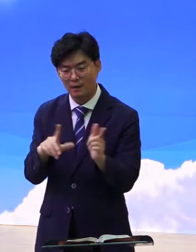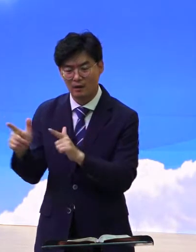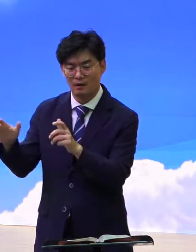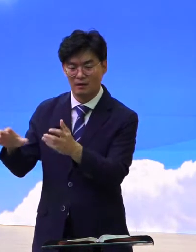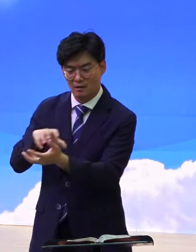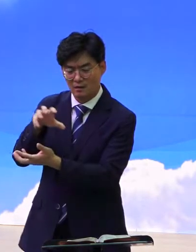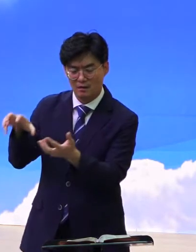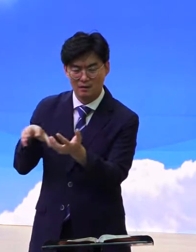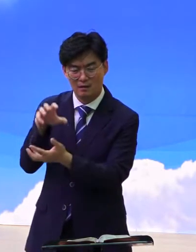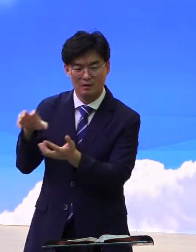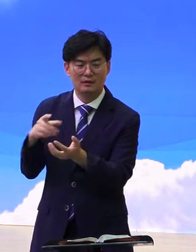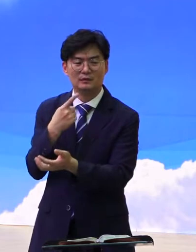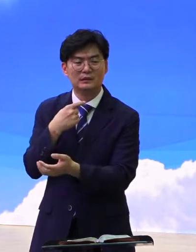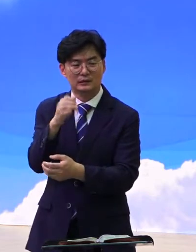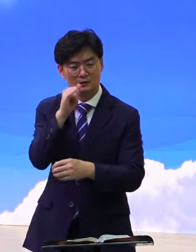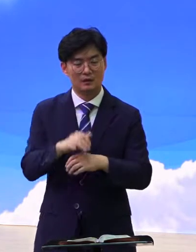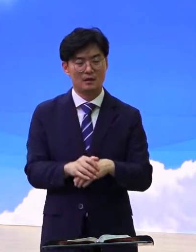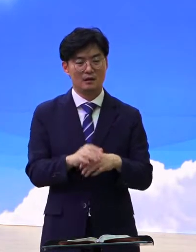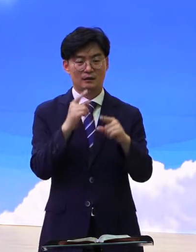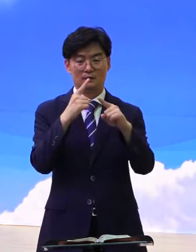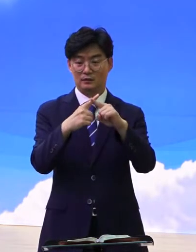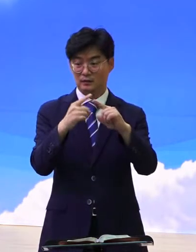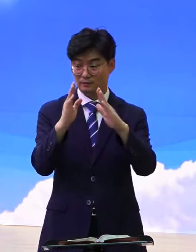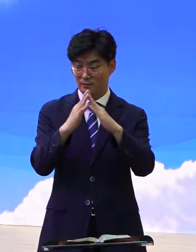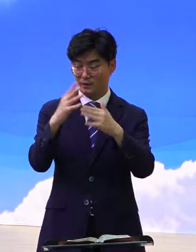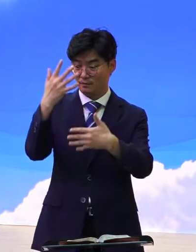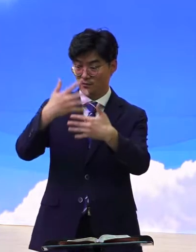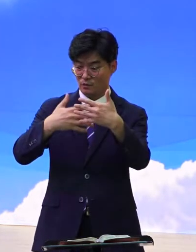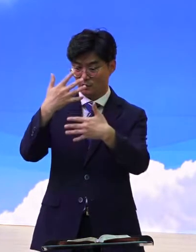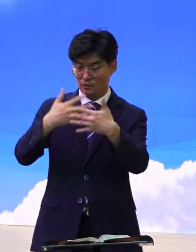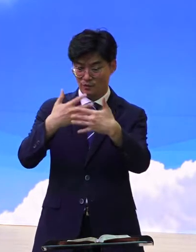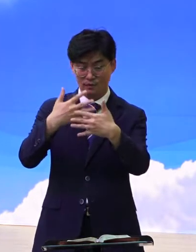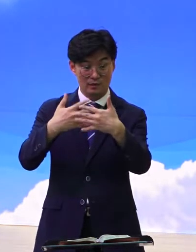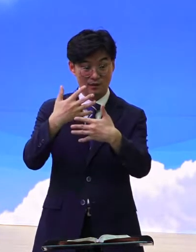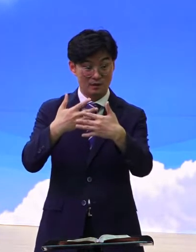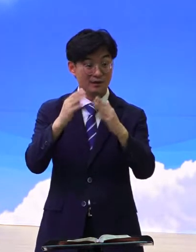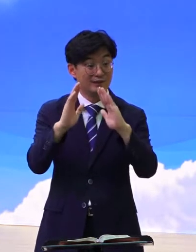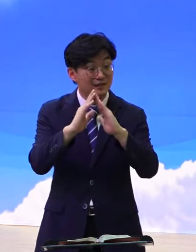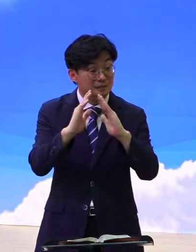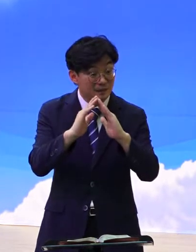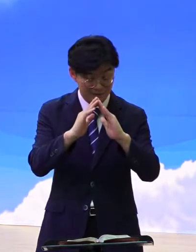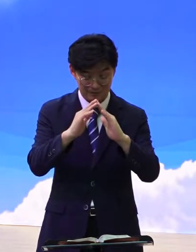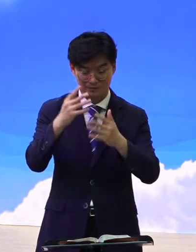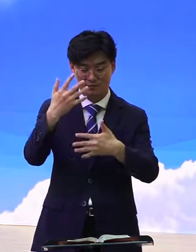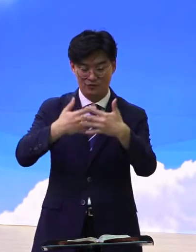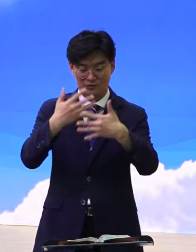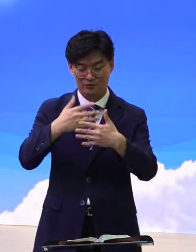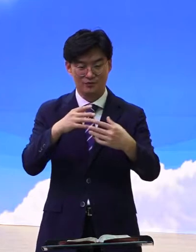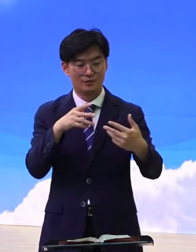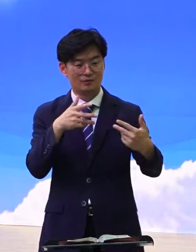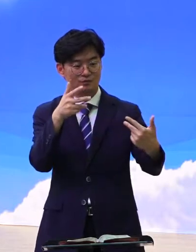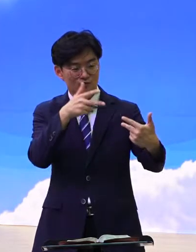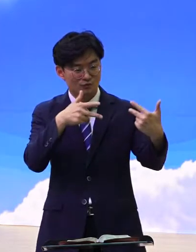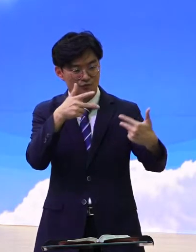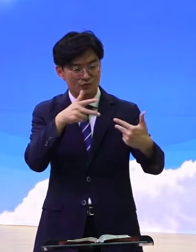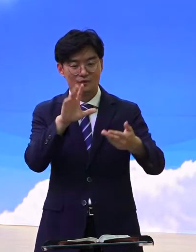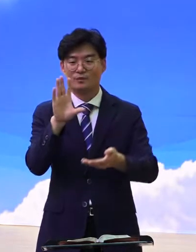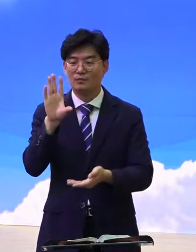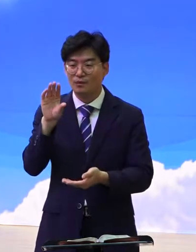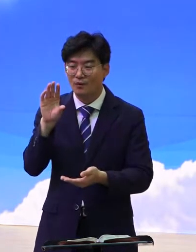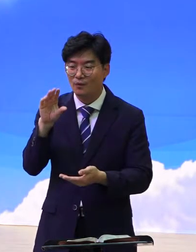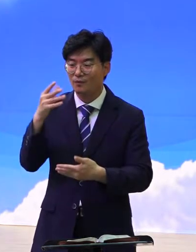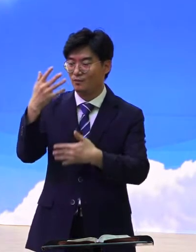온라인 예배를 드리다 보니까 복장도 편하고 시간도 제약을 받지 않고 편합니다. 예배